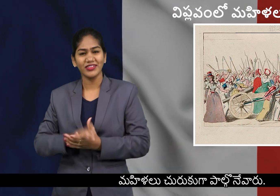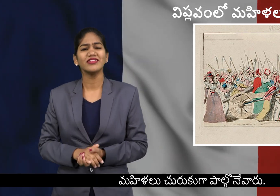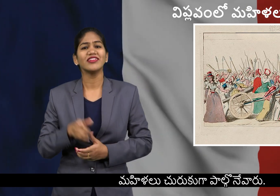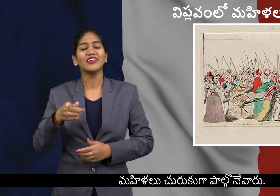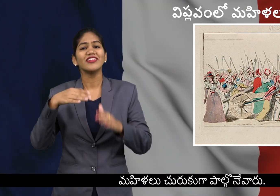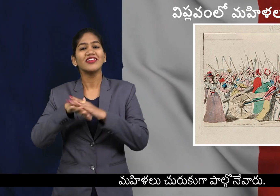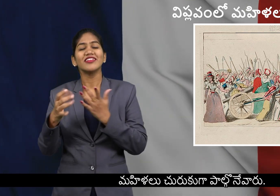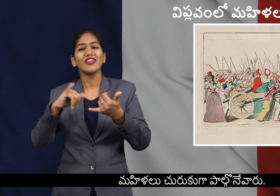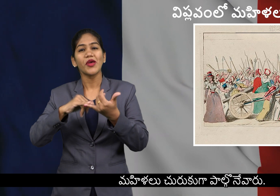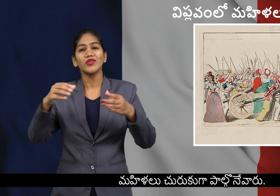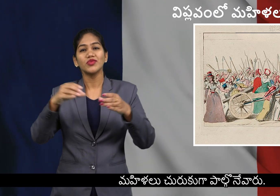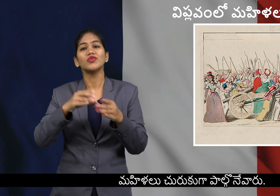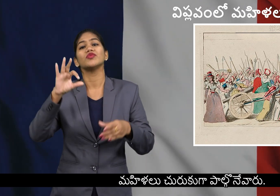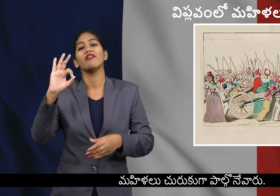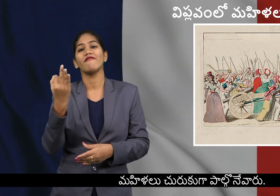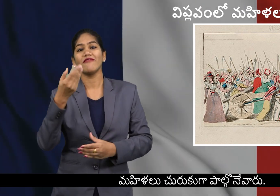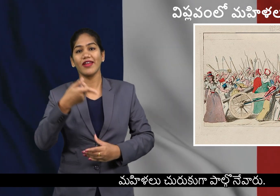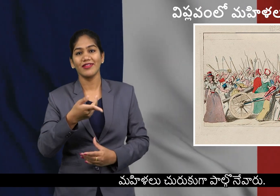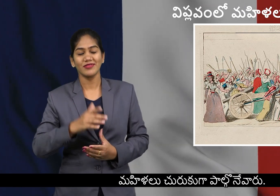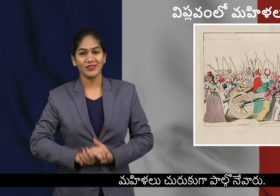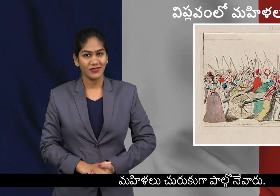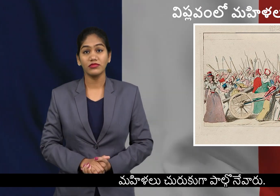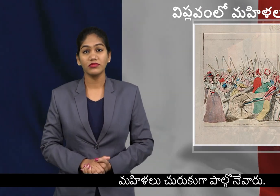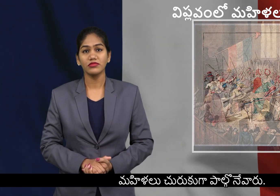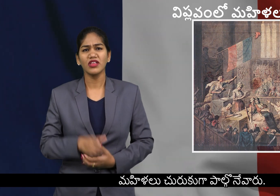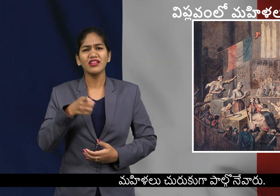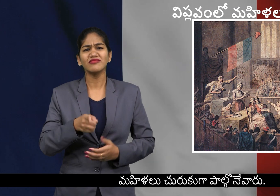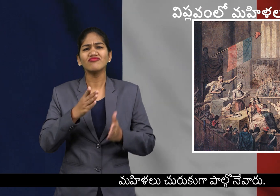మహిళలు చురుగ్గా పాల్గొనేవారు.